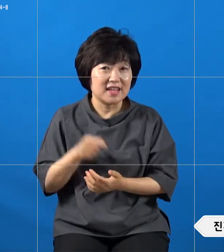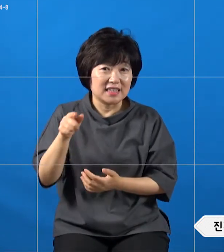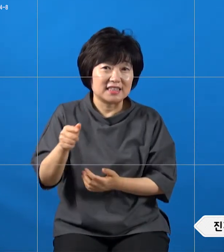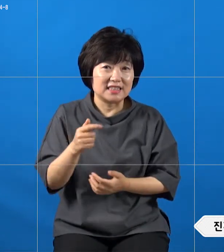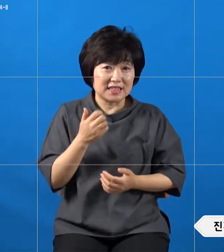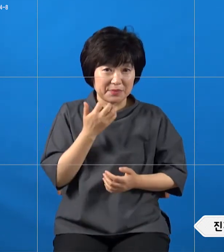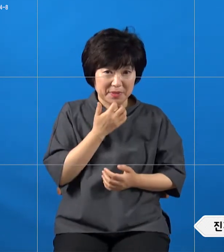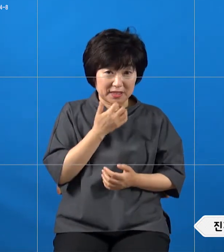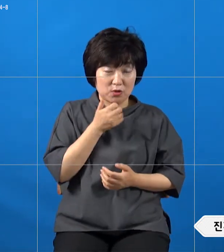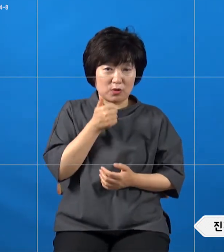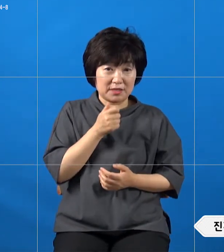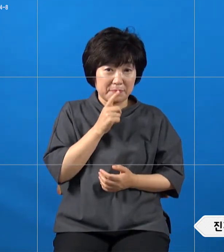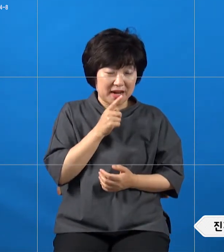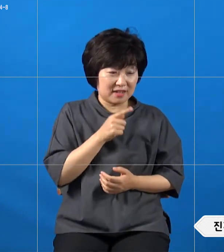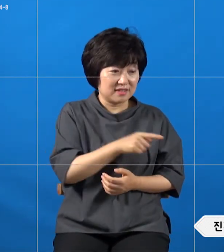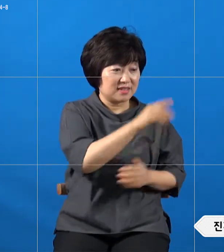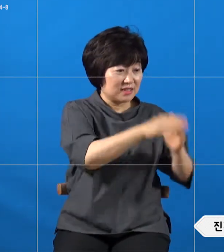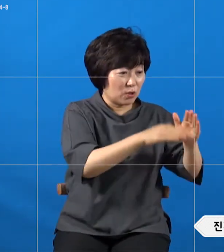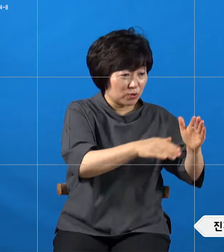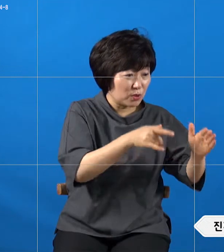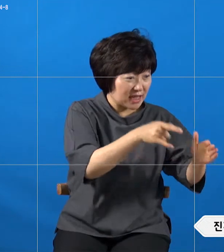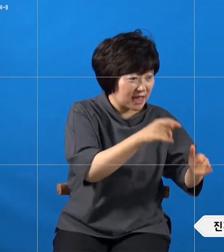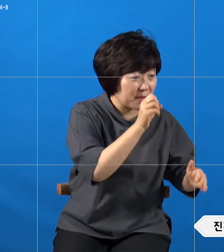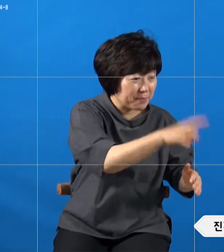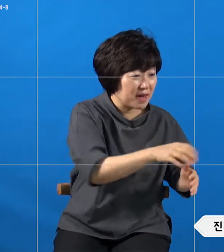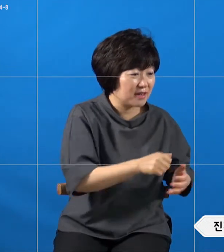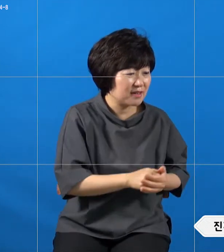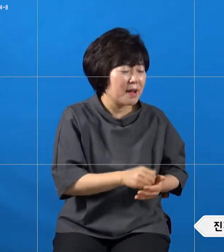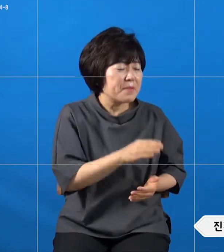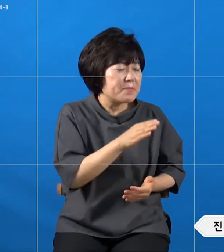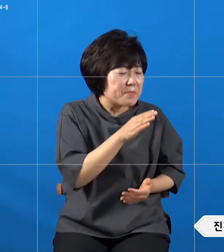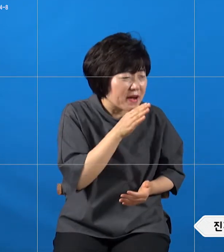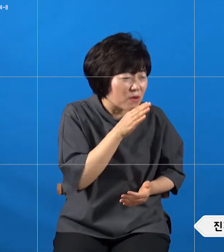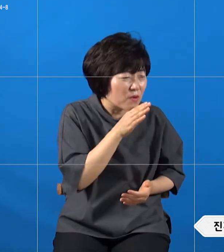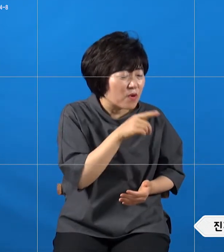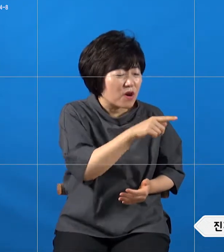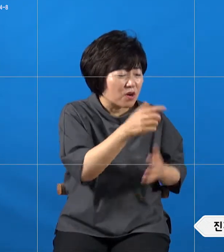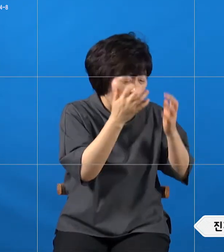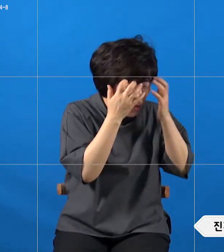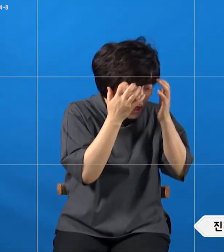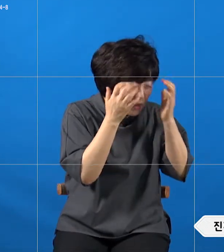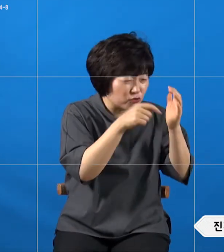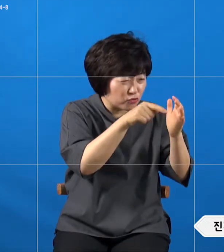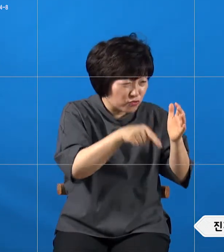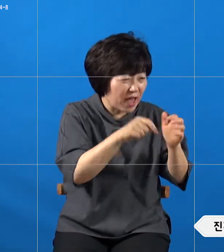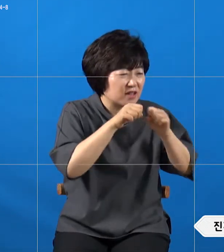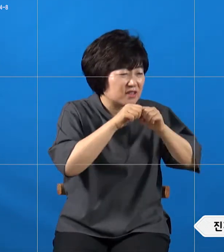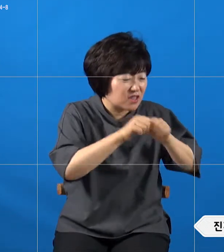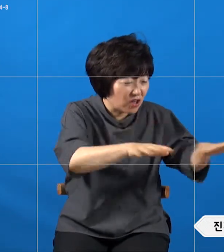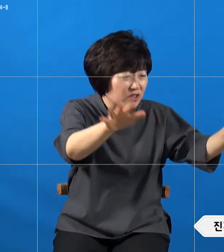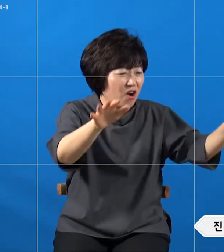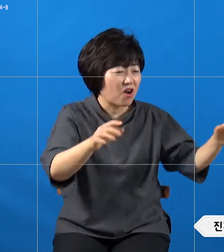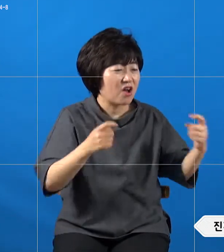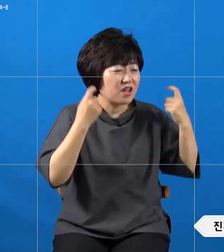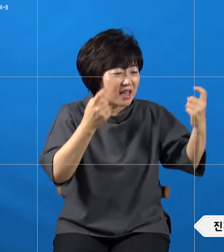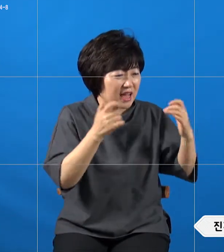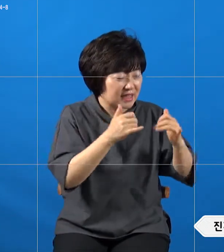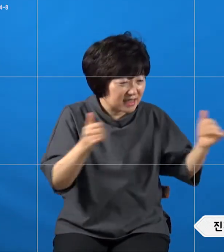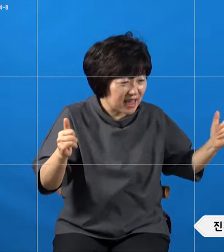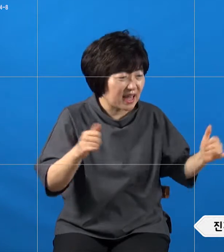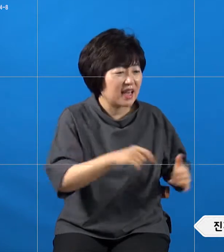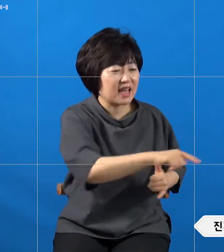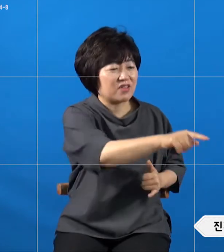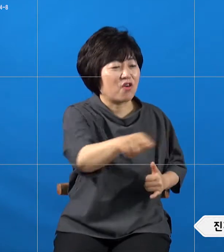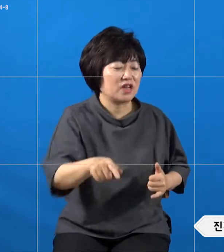그리고 그 사도 베드로는 성도들을 향해 이야기합니다. 바로 그렇게 고난 중에 흩어져